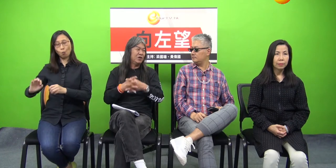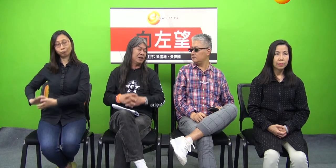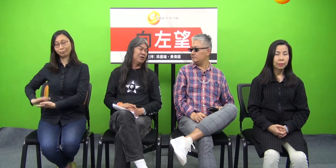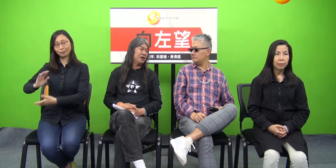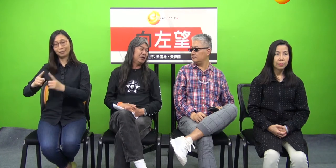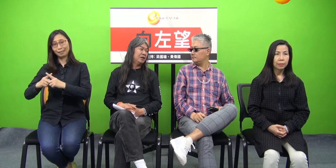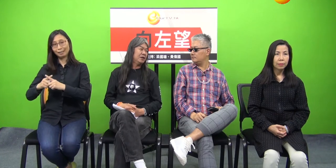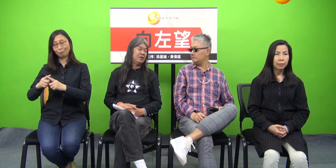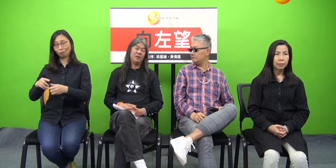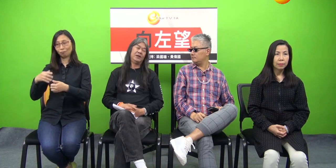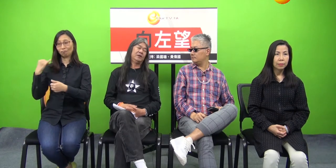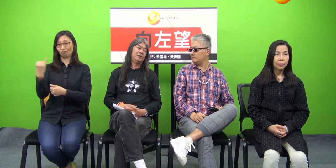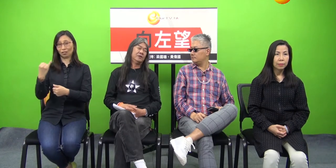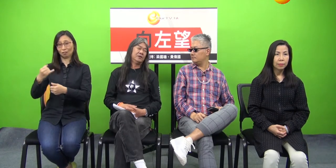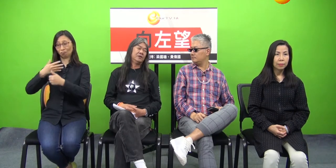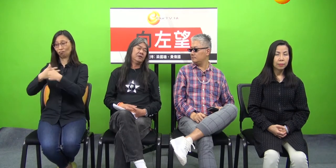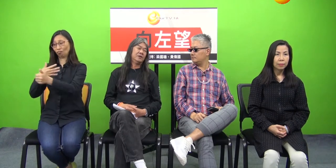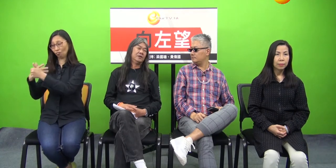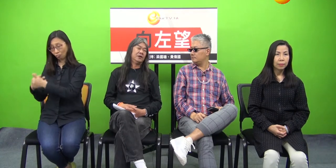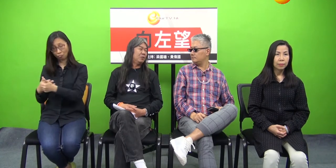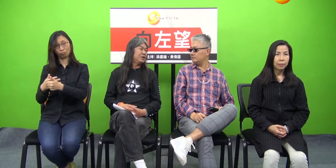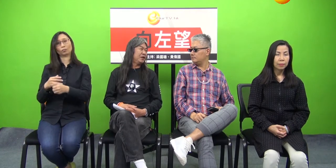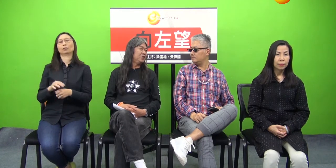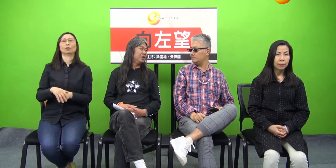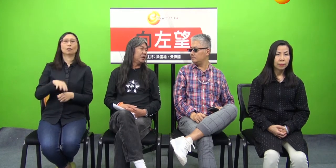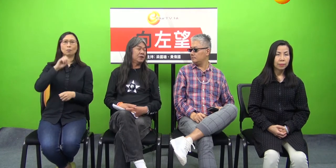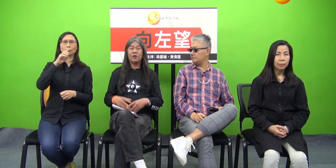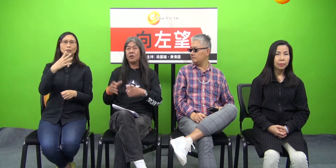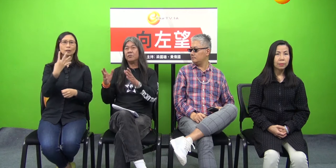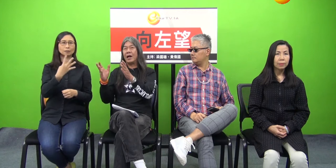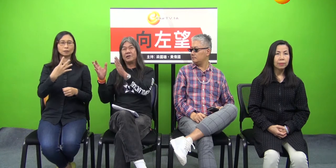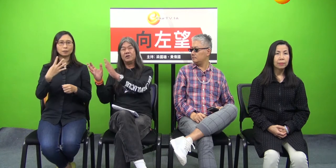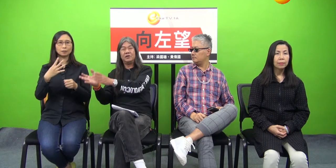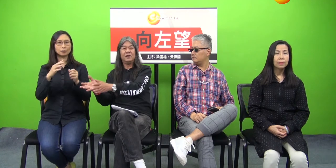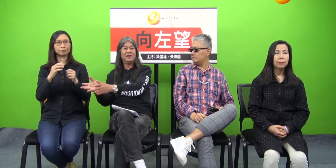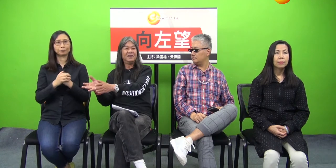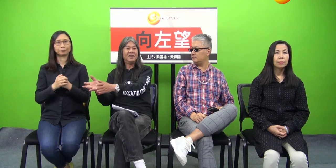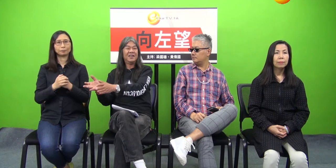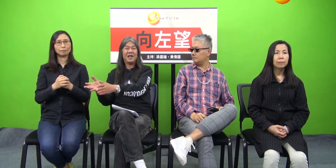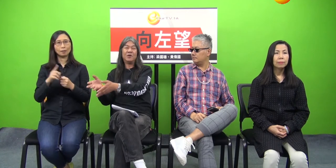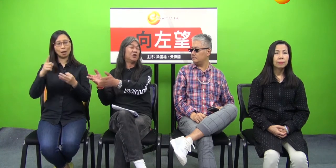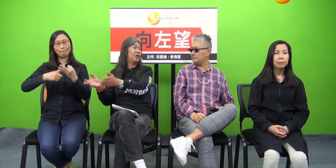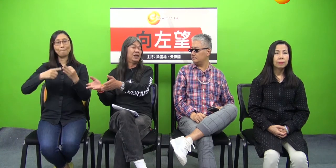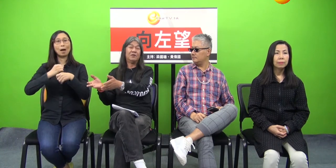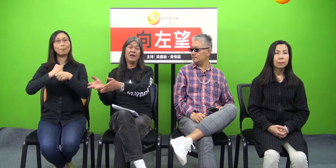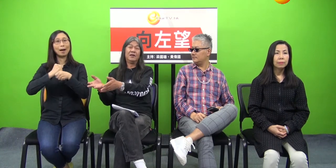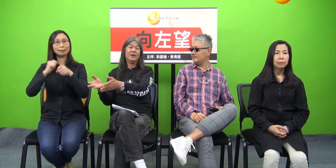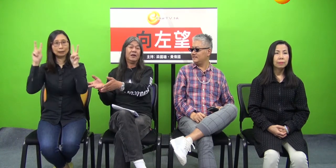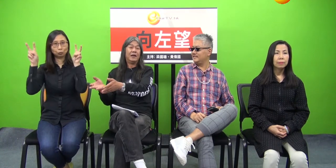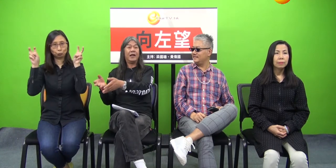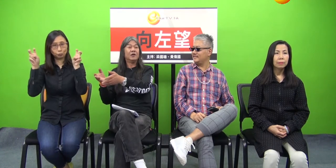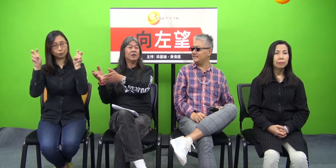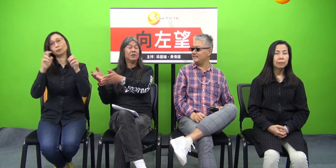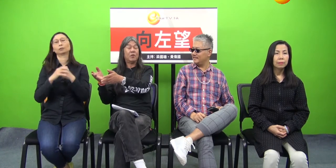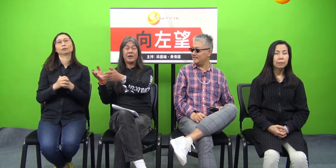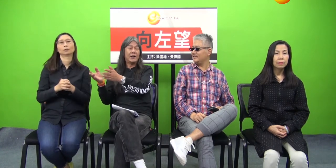要趕走嘅。我問你，你有冇啲四端嘅啦？如果講馬克思主義，咁你就錯啦，因為你